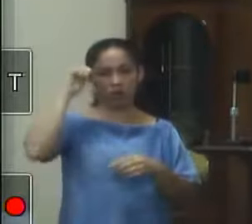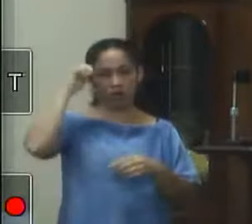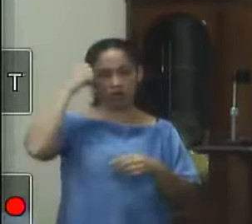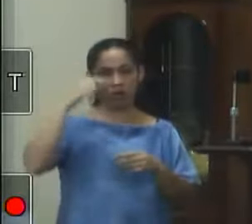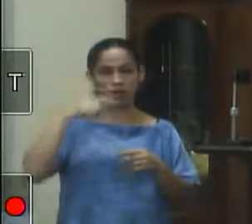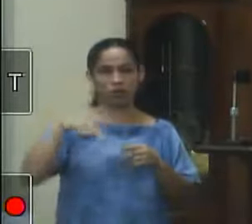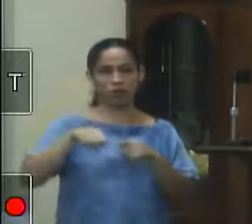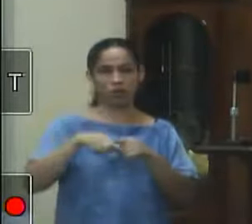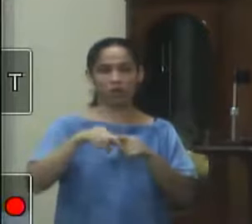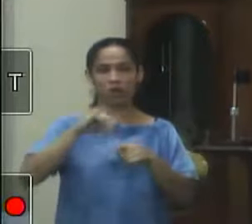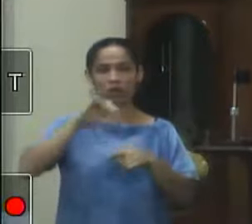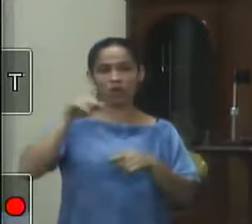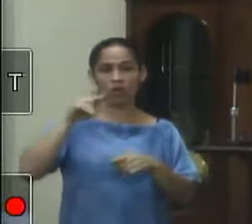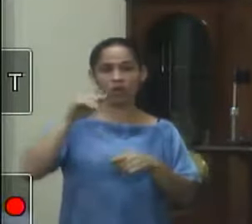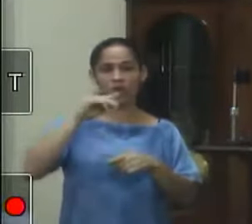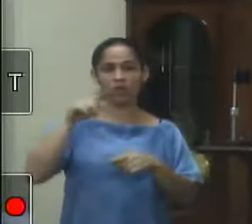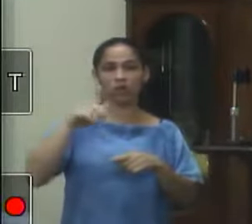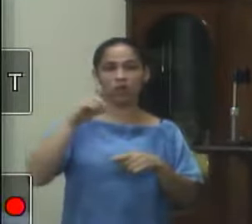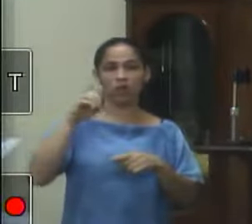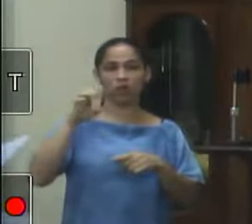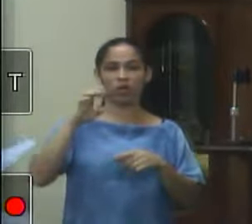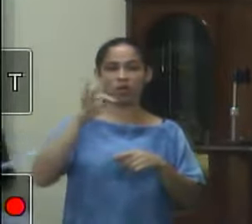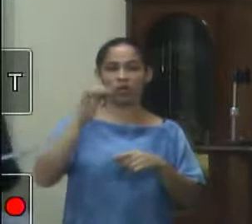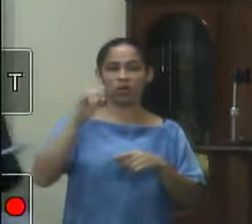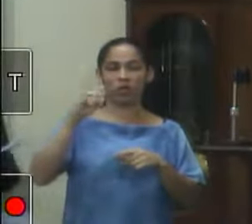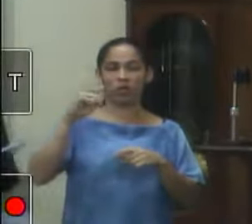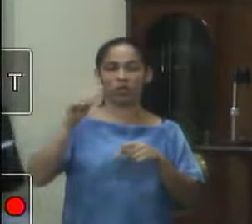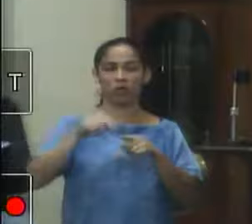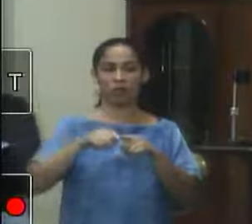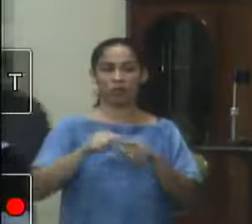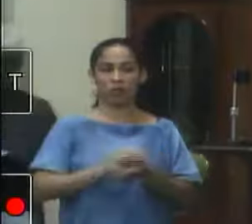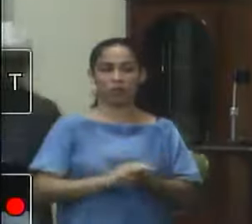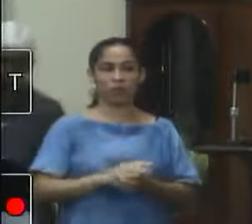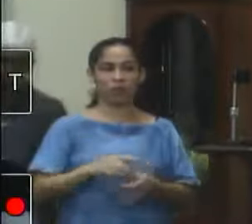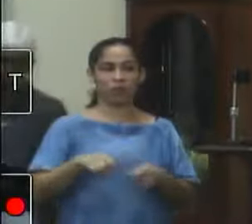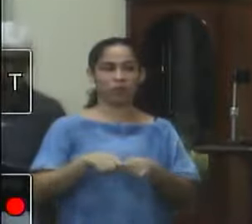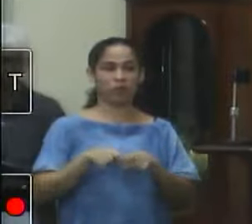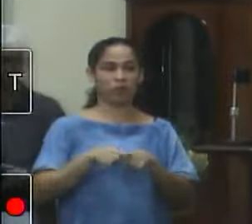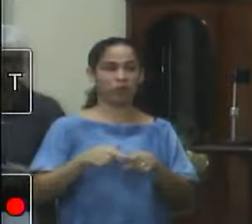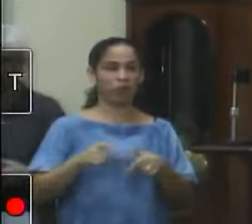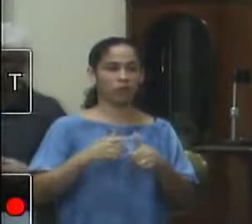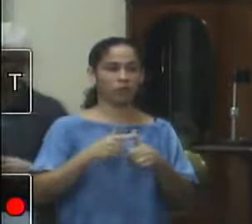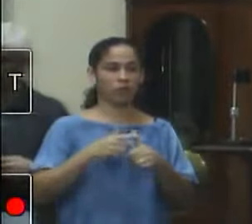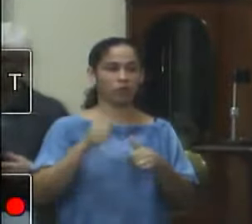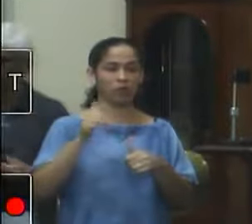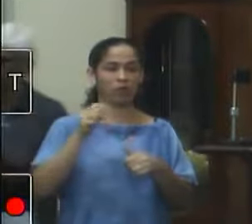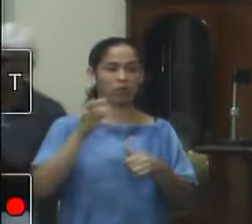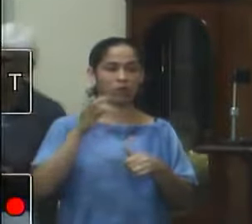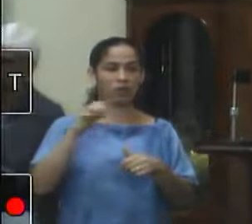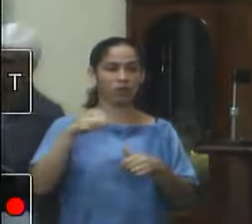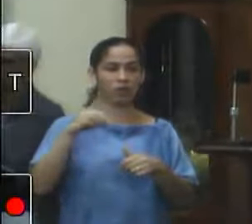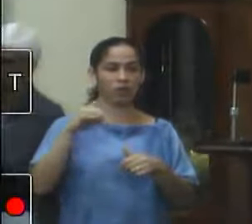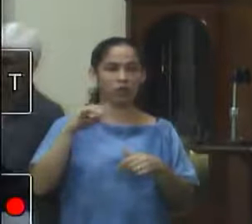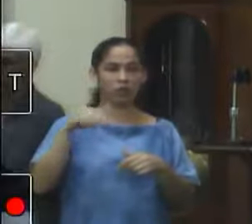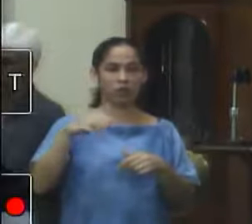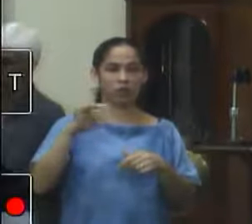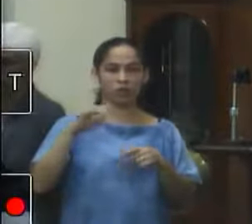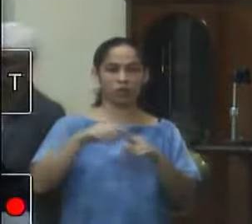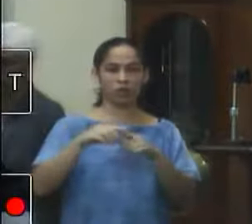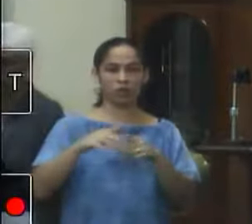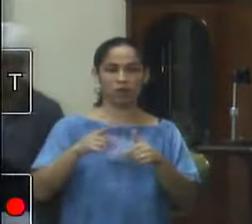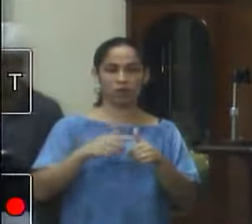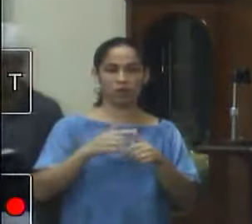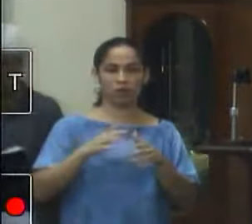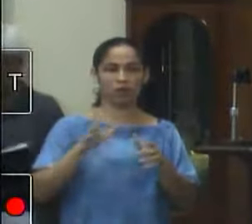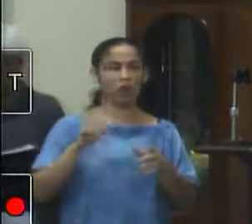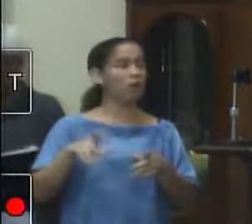e os que são de Parapeúna se deslocam para um centro maior. Mas o primeiro atendimento, Celcinho, é a Santa Casa.